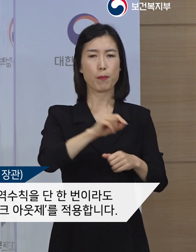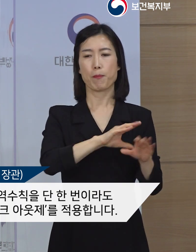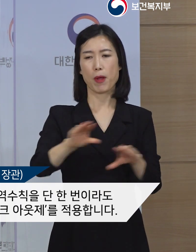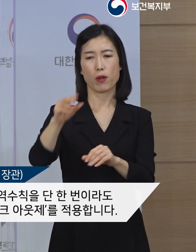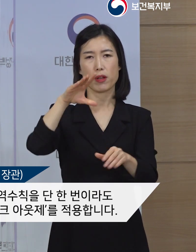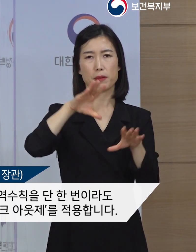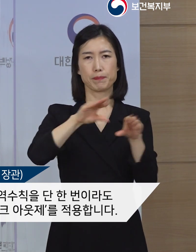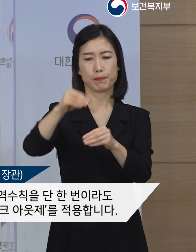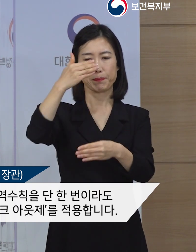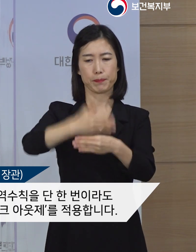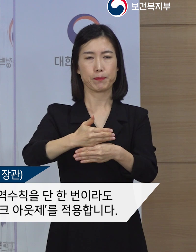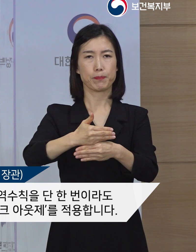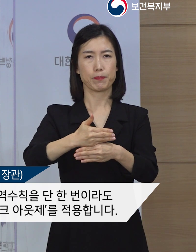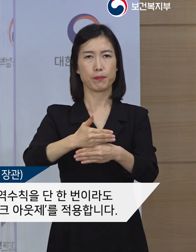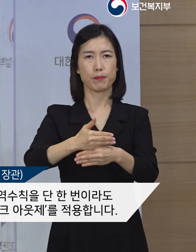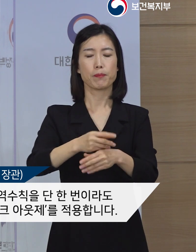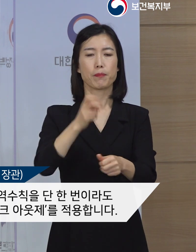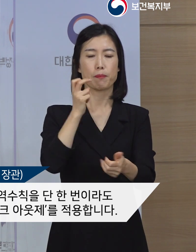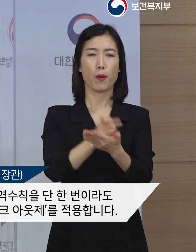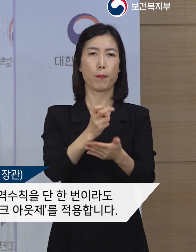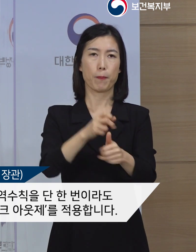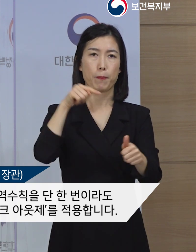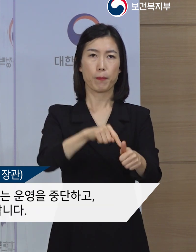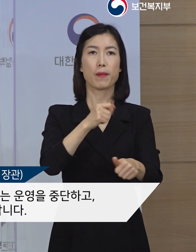집합금지하는 원스트라이크 아웃제를 적용합니다.